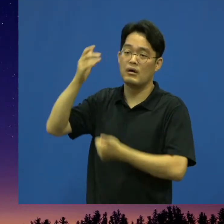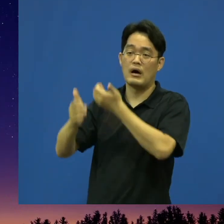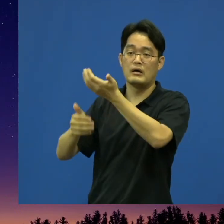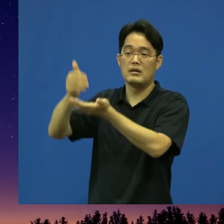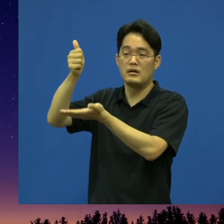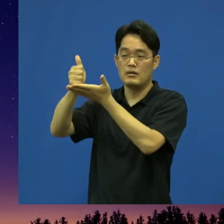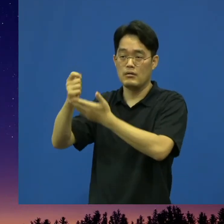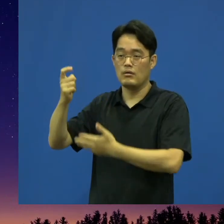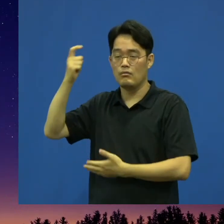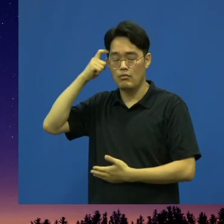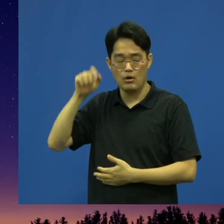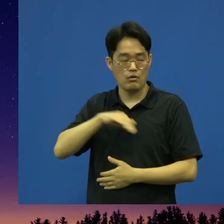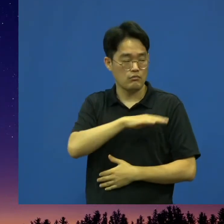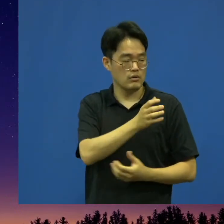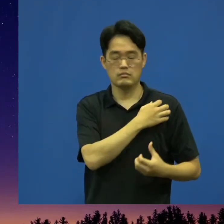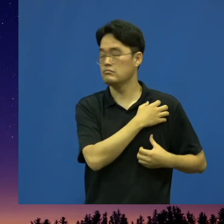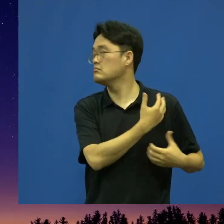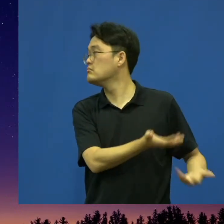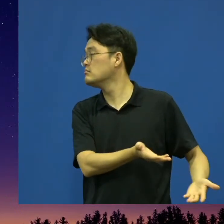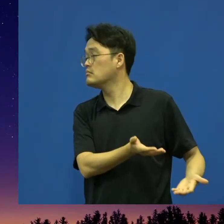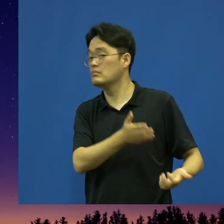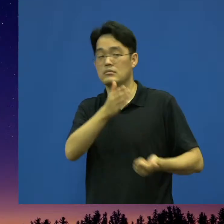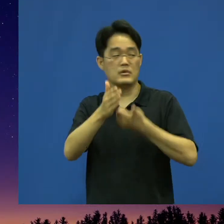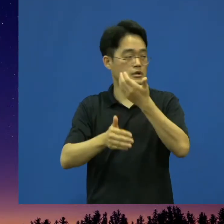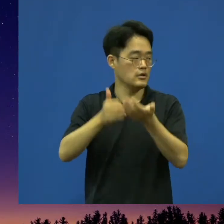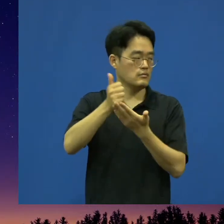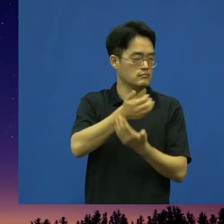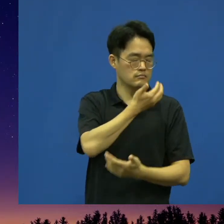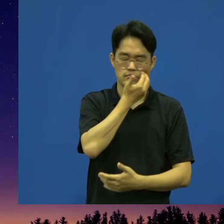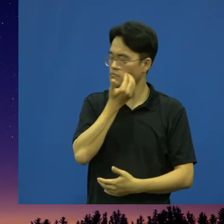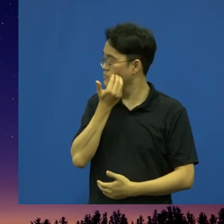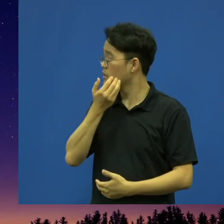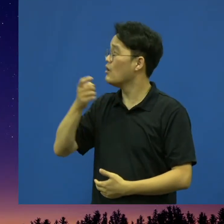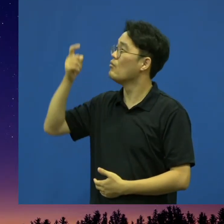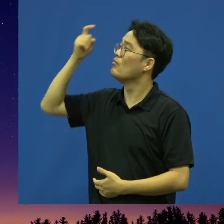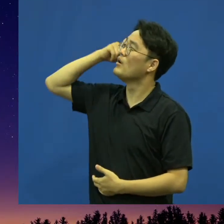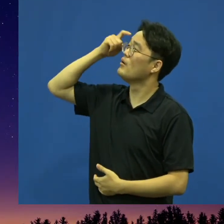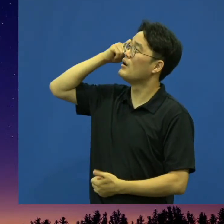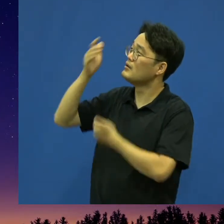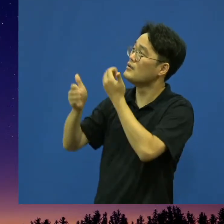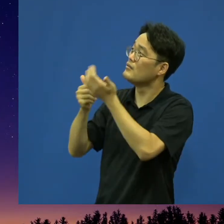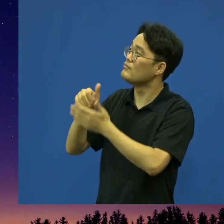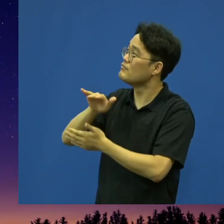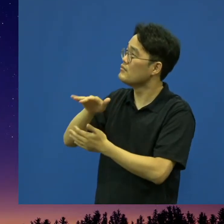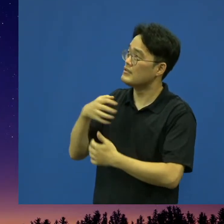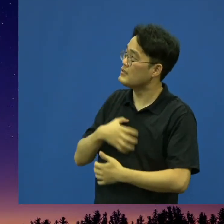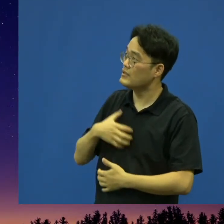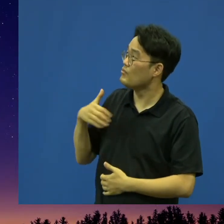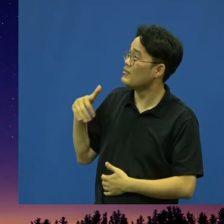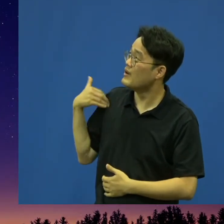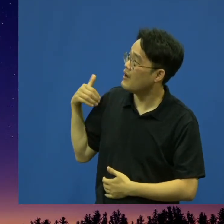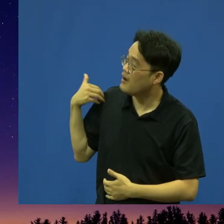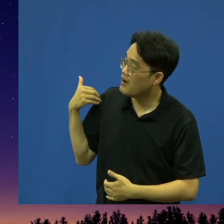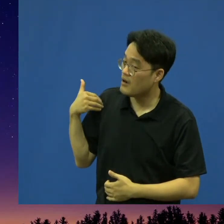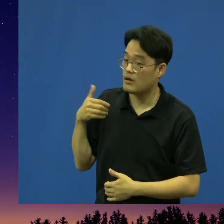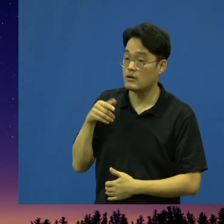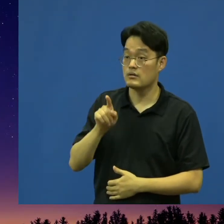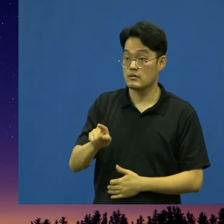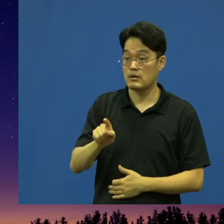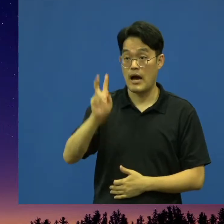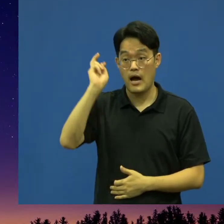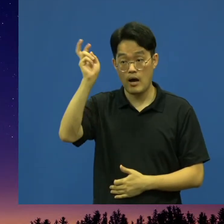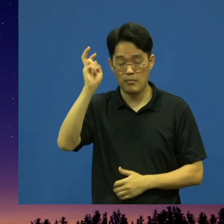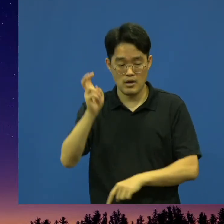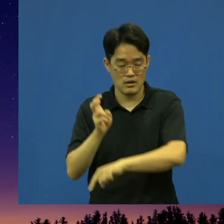고통을 아시기라도 하는 것입니까? 이것이 어떤 면에서 다니엘을 비롯한 포로로 잡혀와 있는